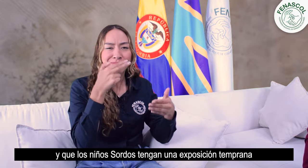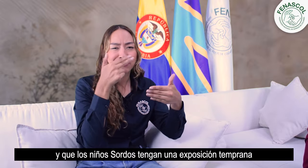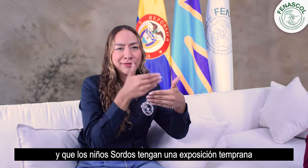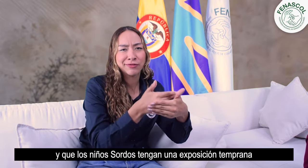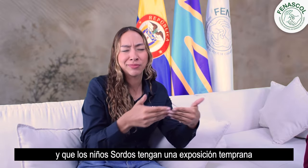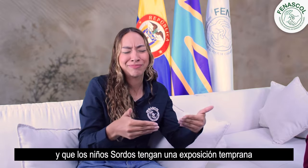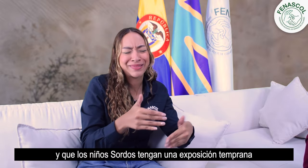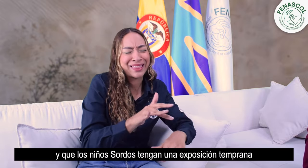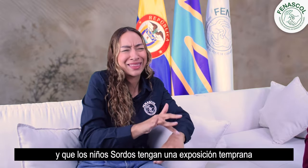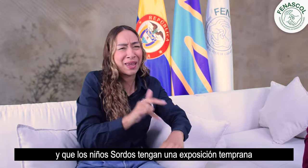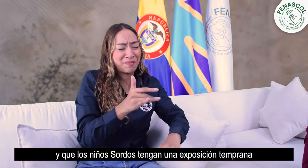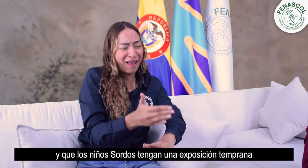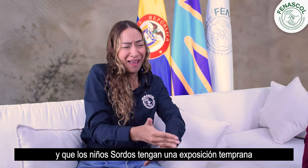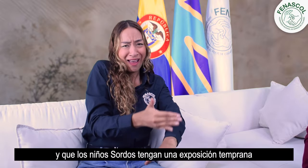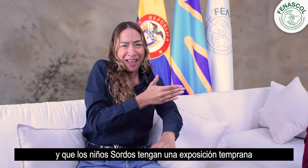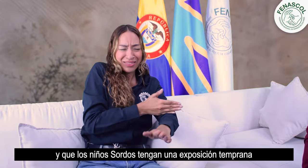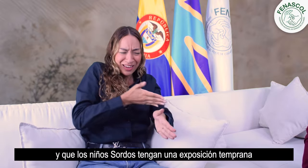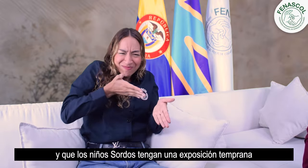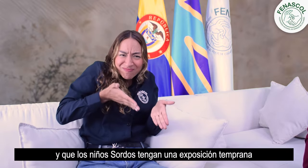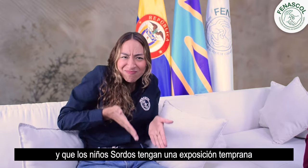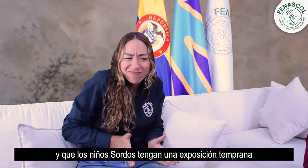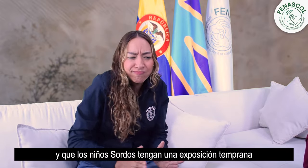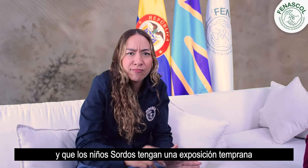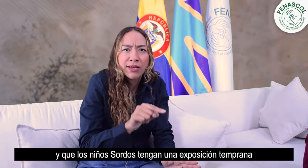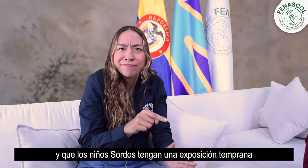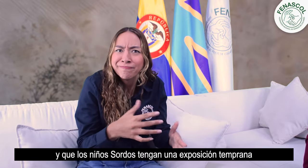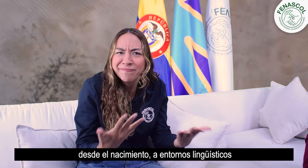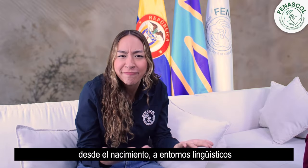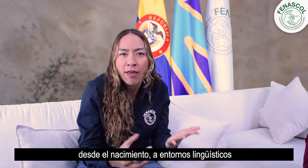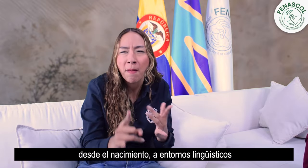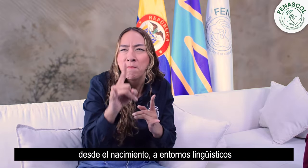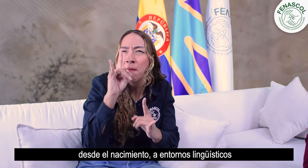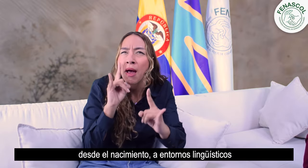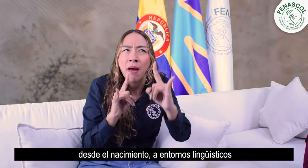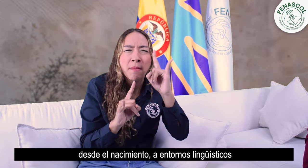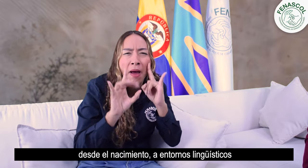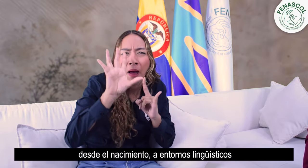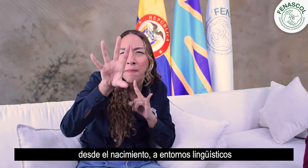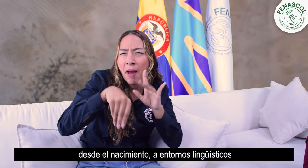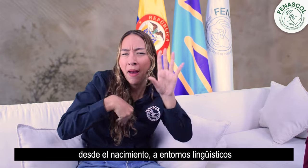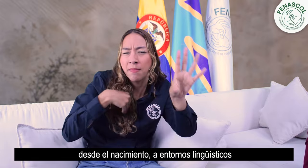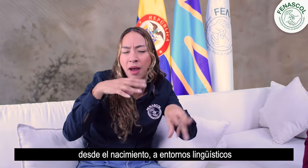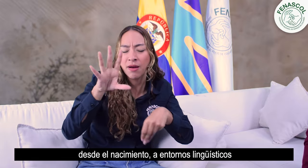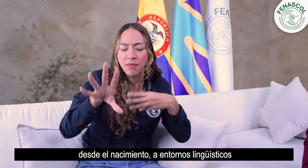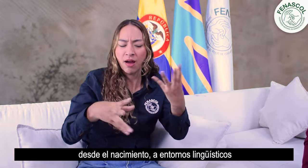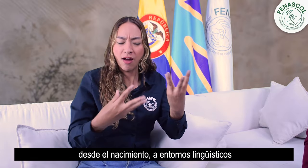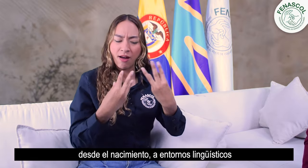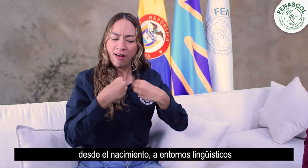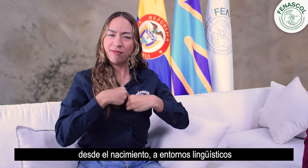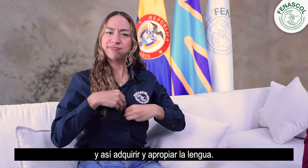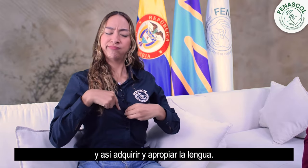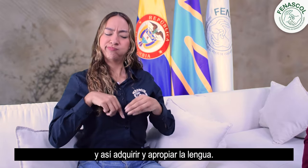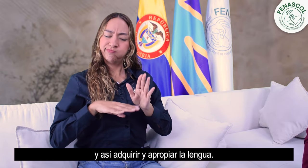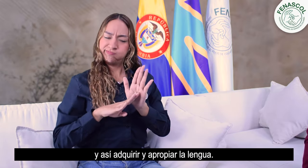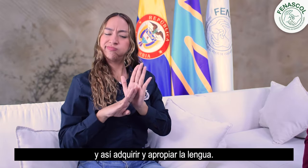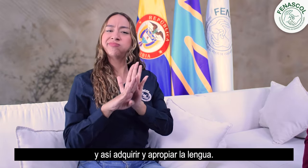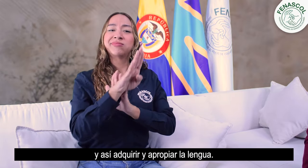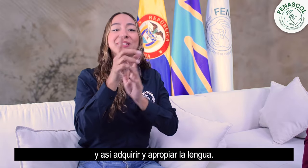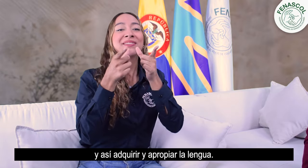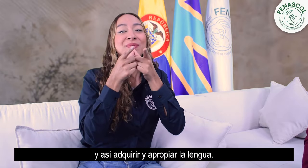niños sordos tengan una exposición temprana desde el nacimiento a entornos lingüísticos y así adquirir